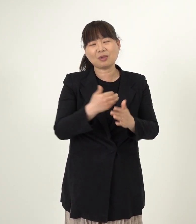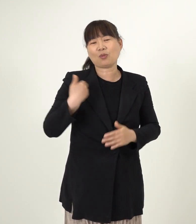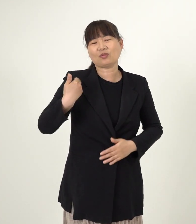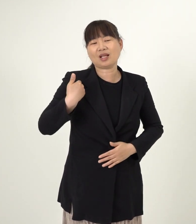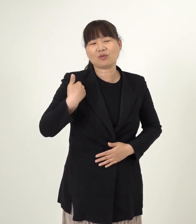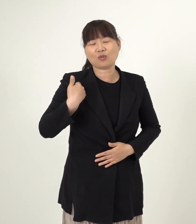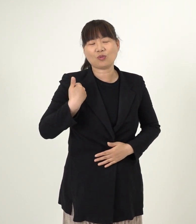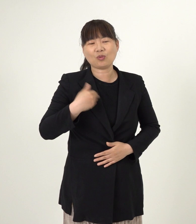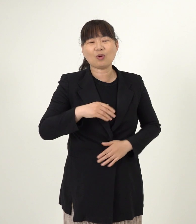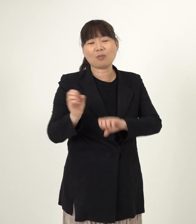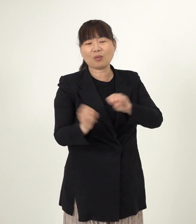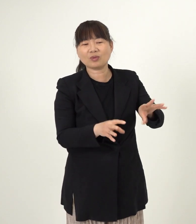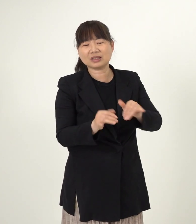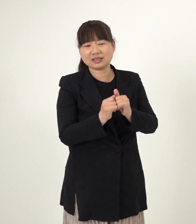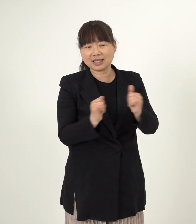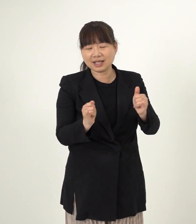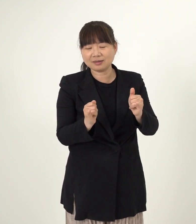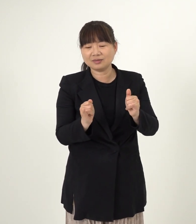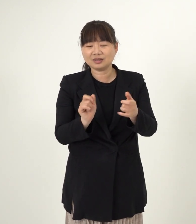계세요.